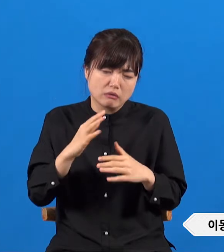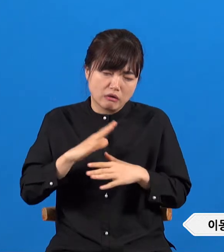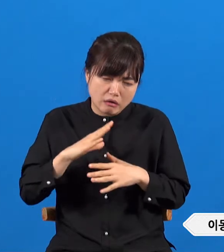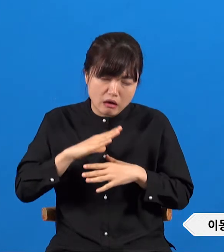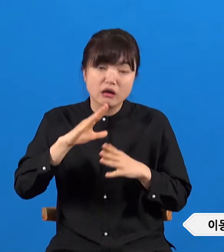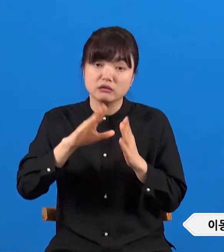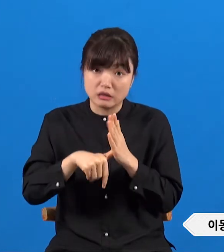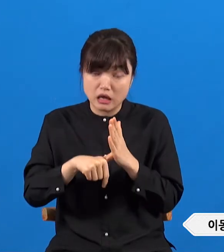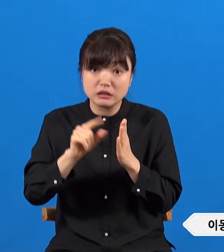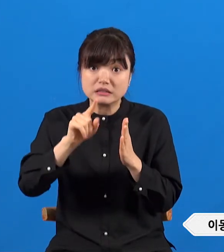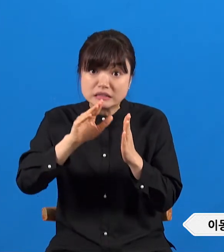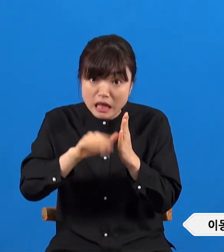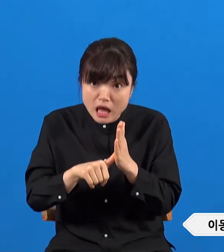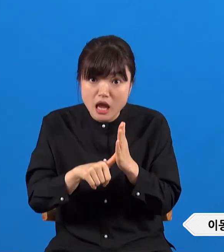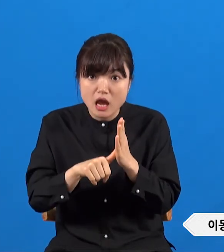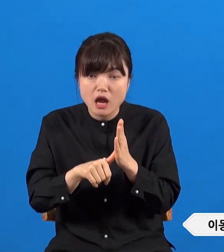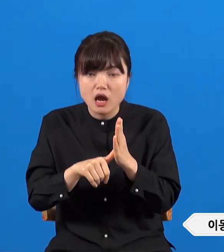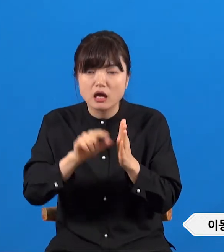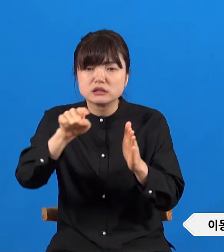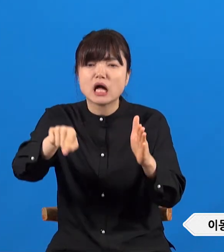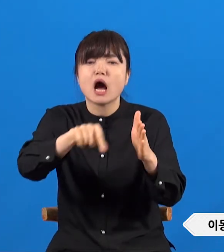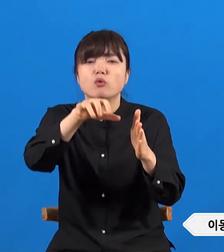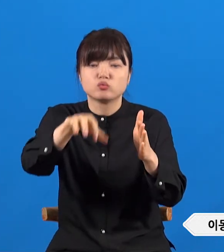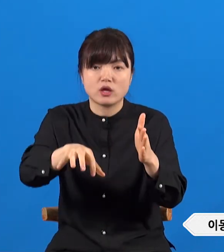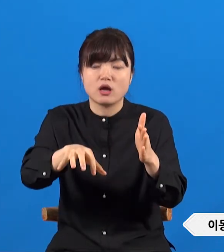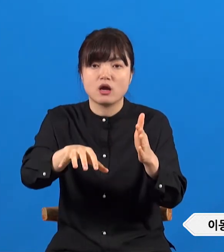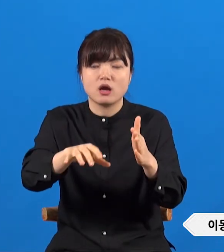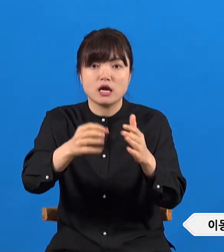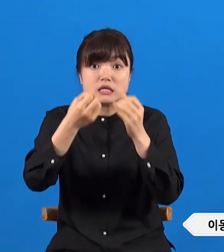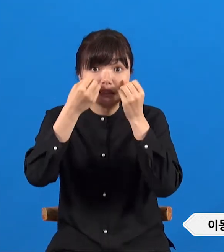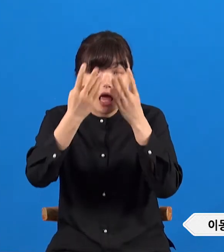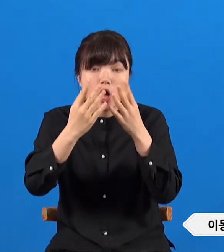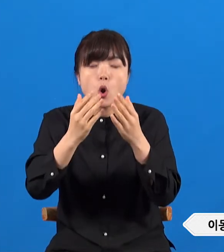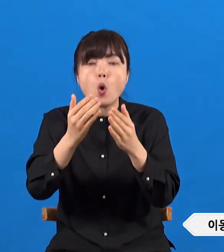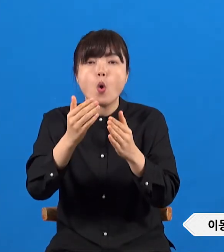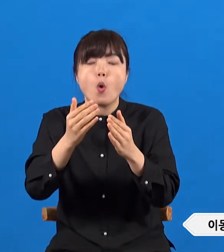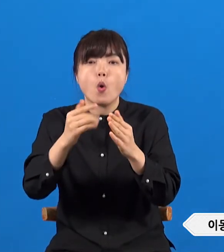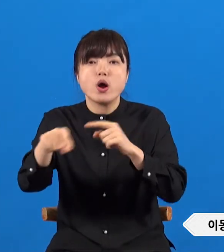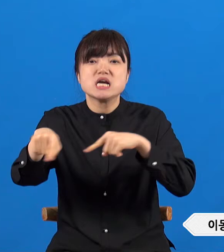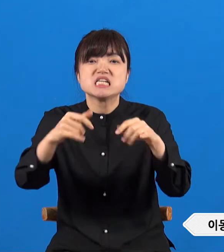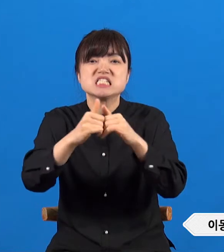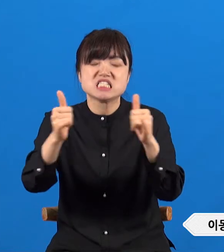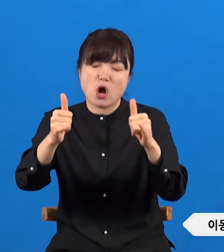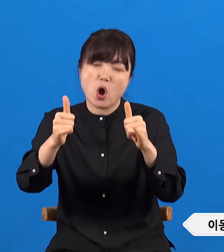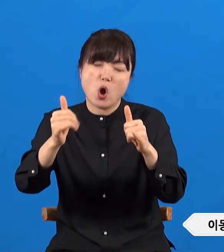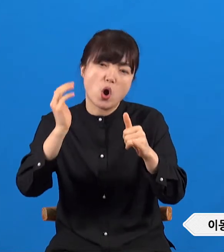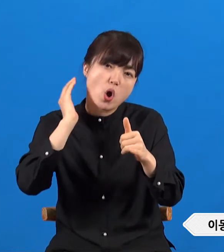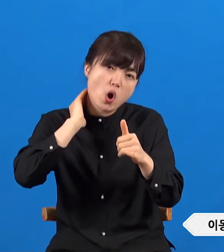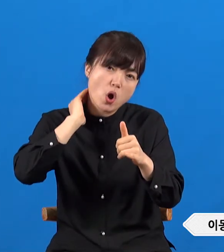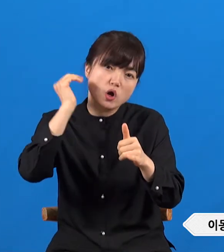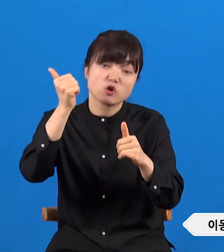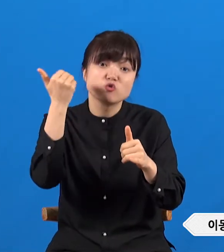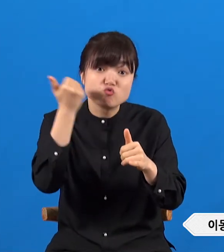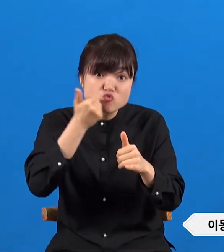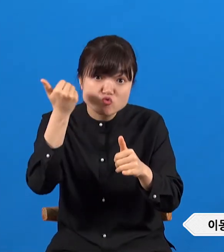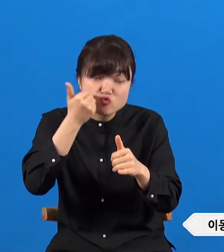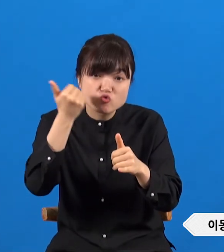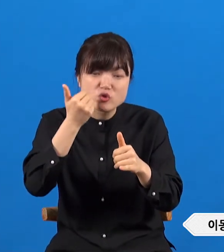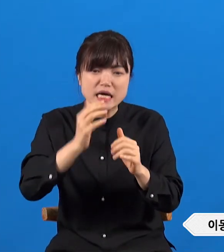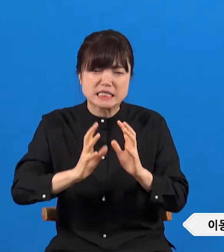있었습니다. 바로 이때 그들 국가의 새로운 리더로 선출된 지도자는